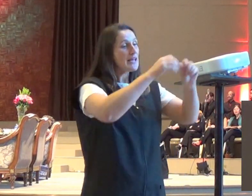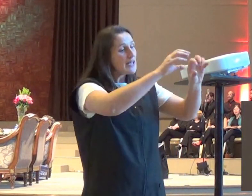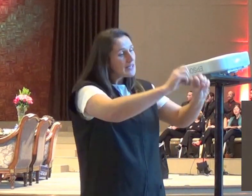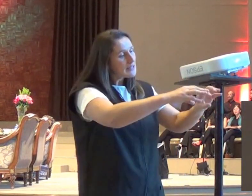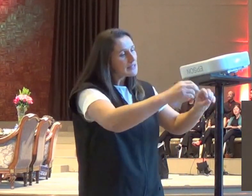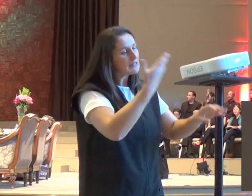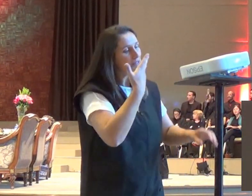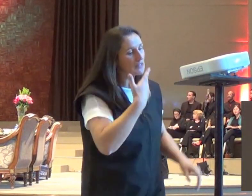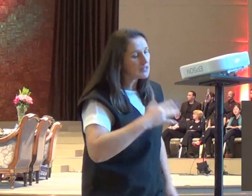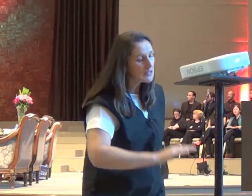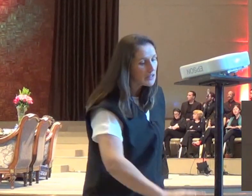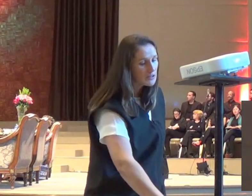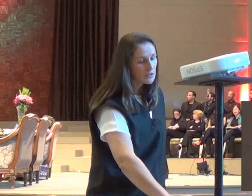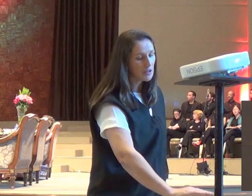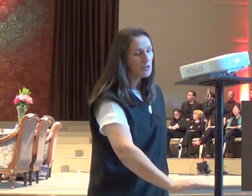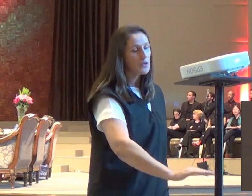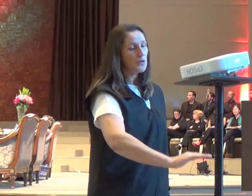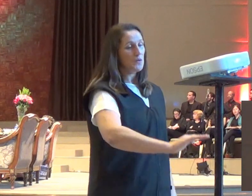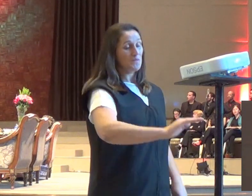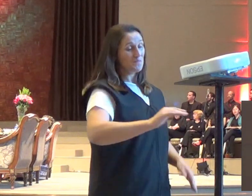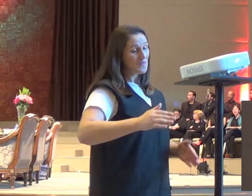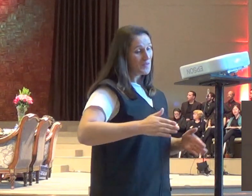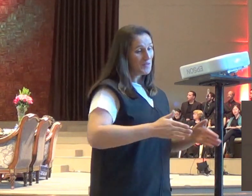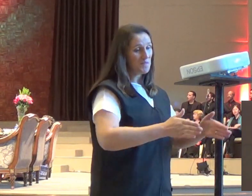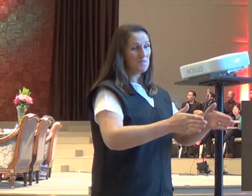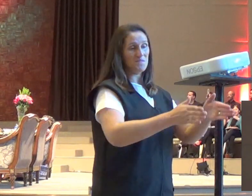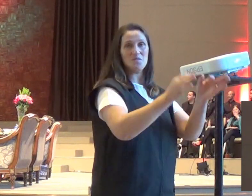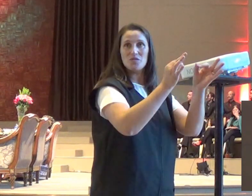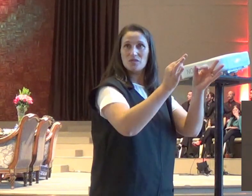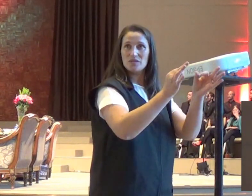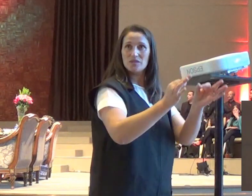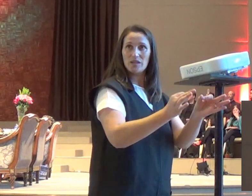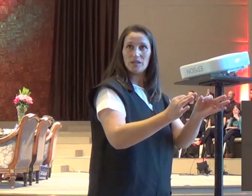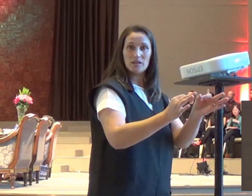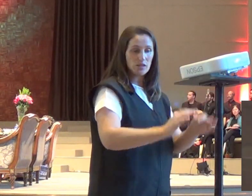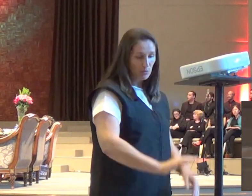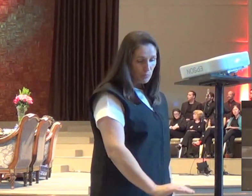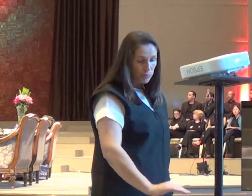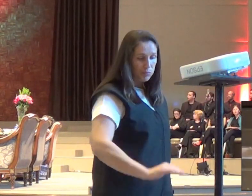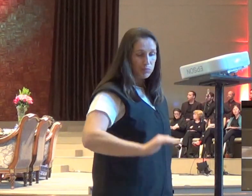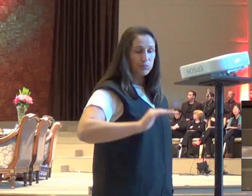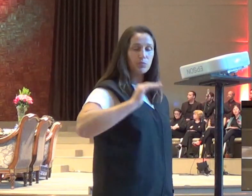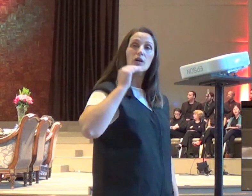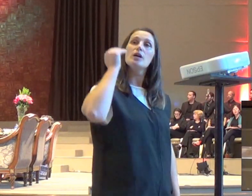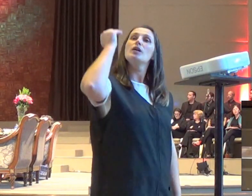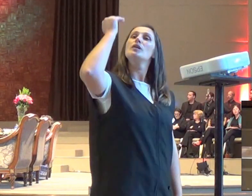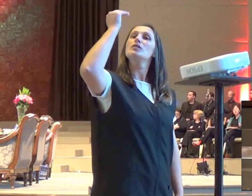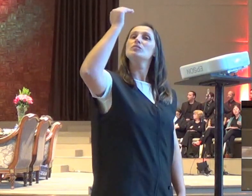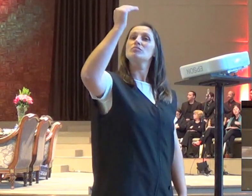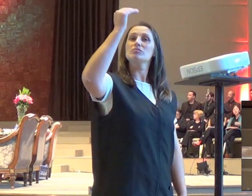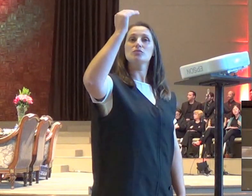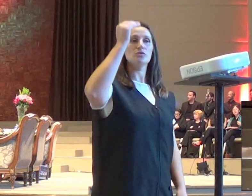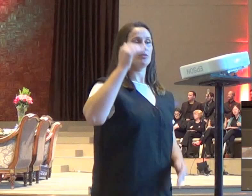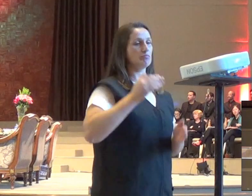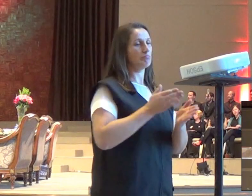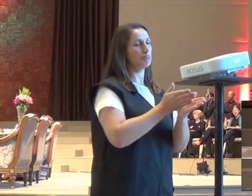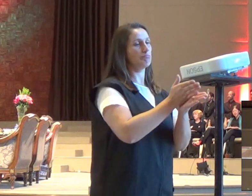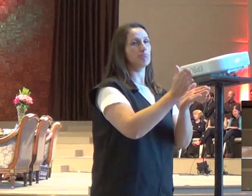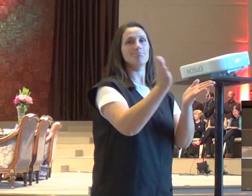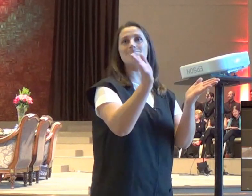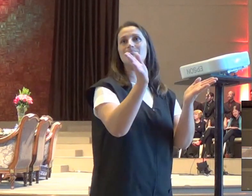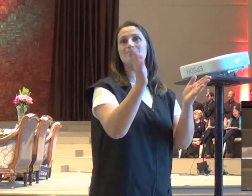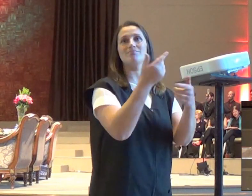Ensina a criança no caminho em que deve andar, e ainda quando for velho, não se